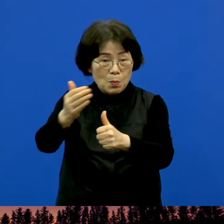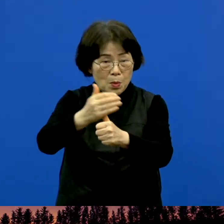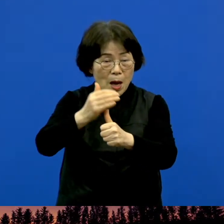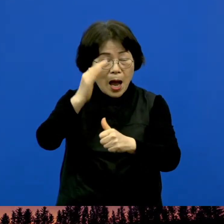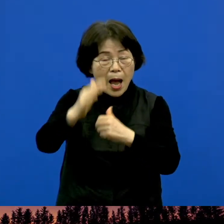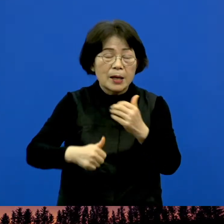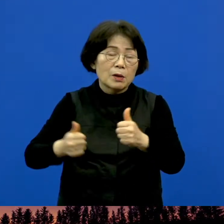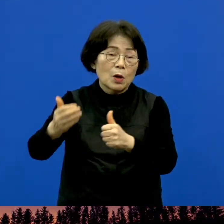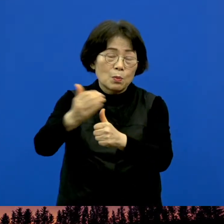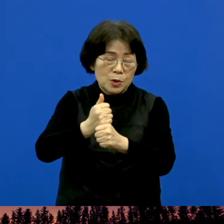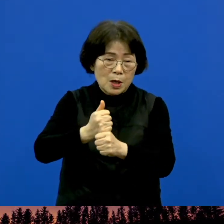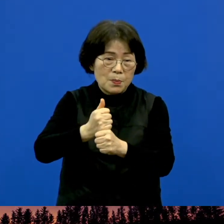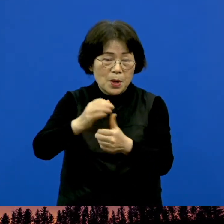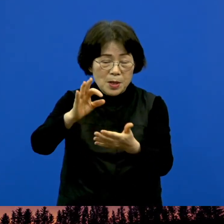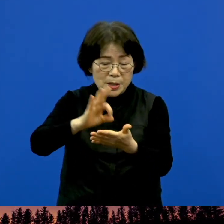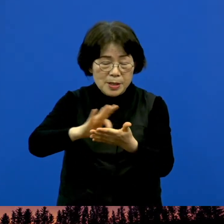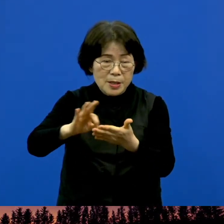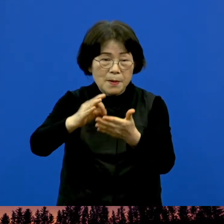받는 사람을 찾으신다.